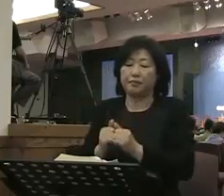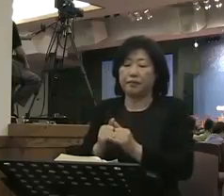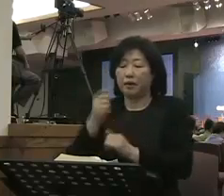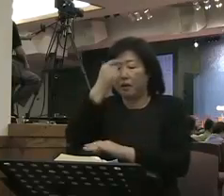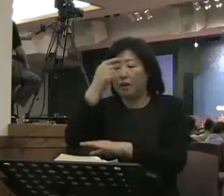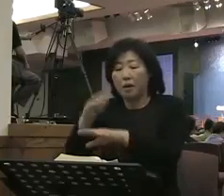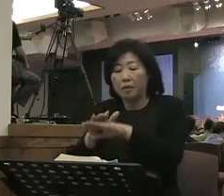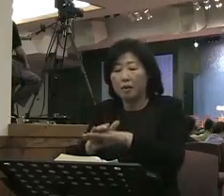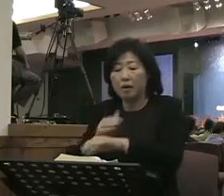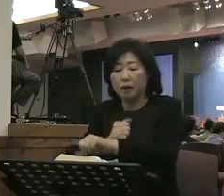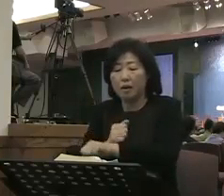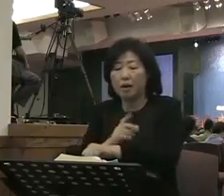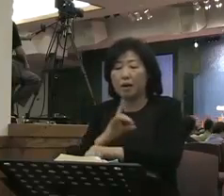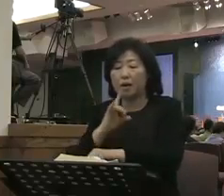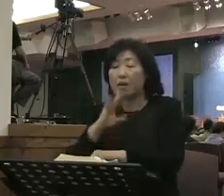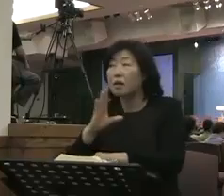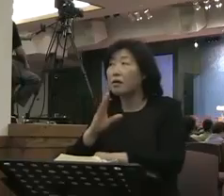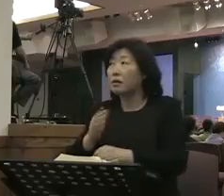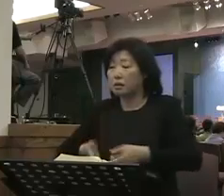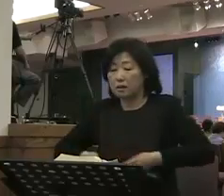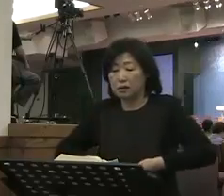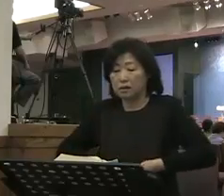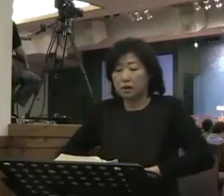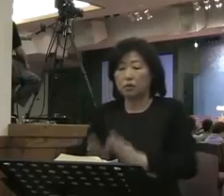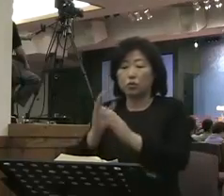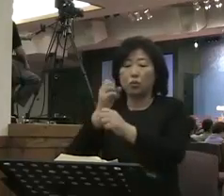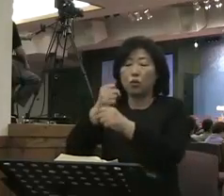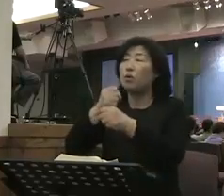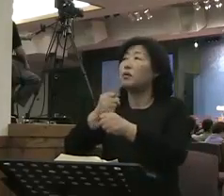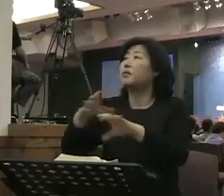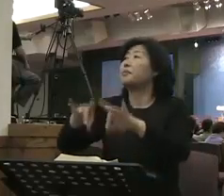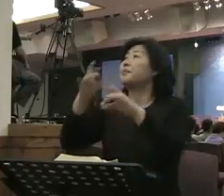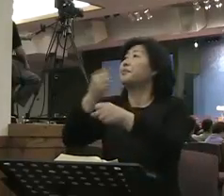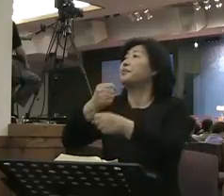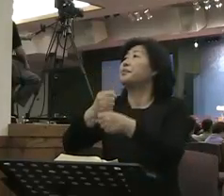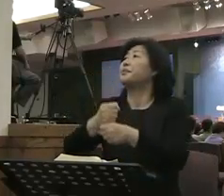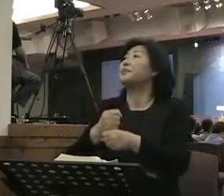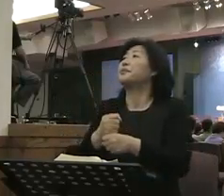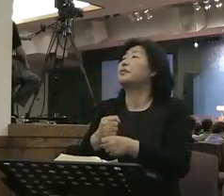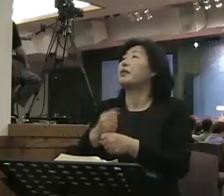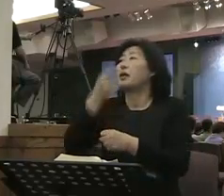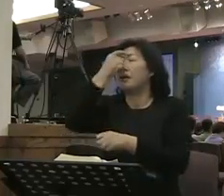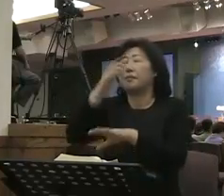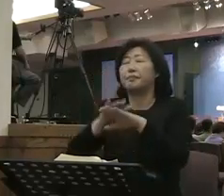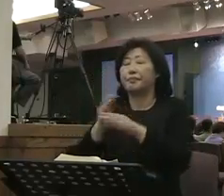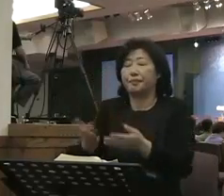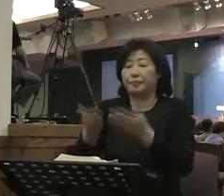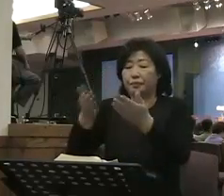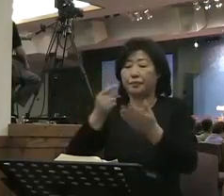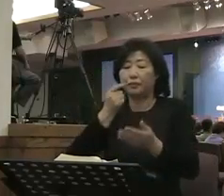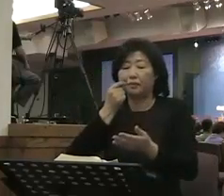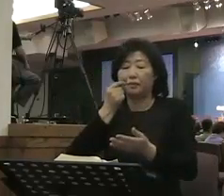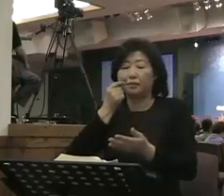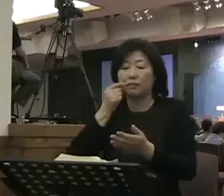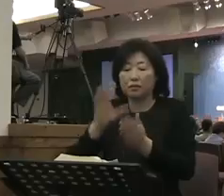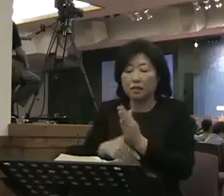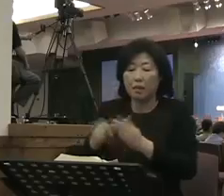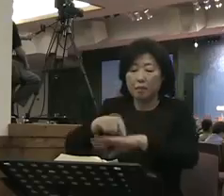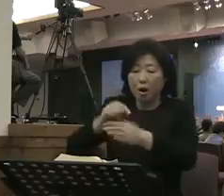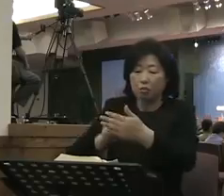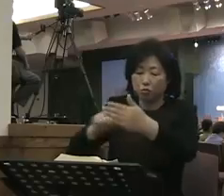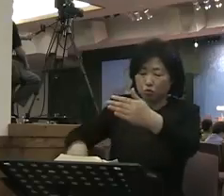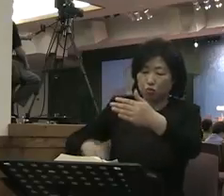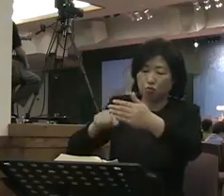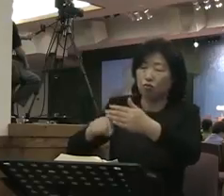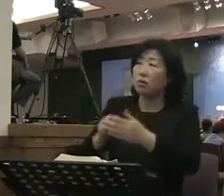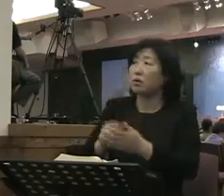되는 백성들로 우리를 창조하셨습니다. 그래서 우리는 예배를 드리지 못할 때 우리의 마음속에는